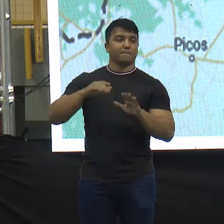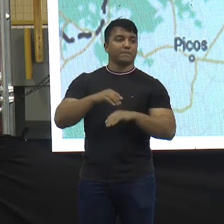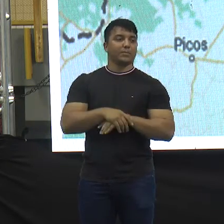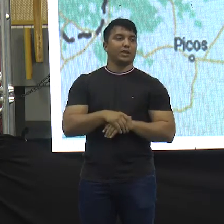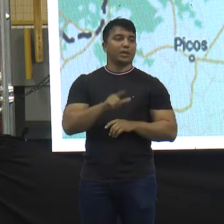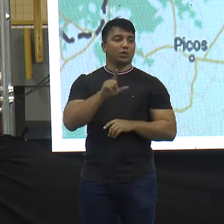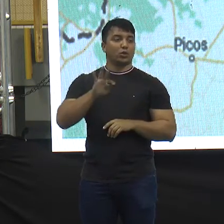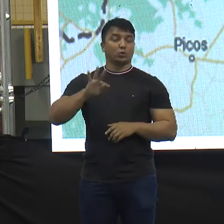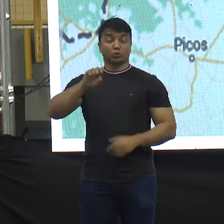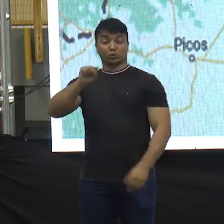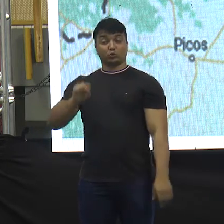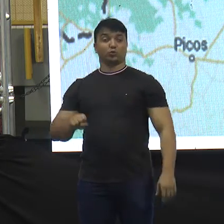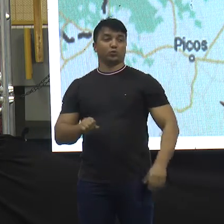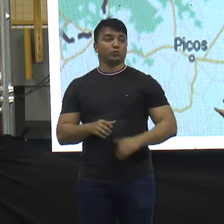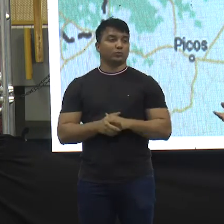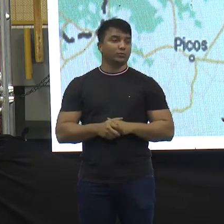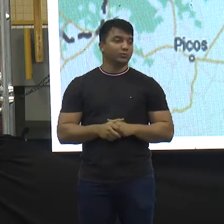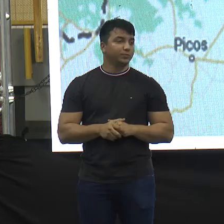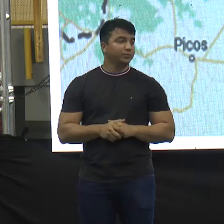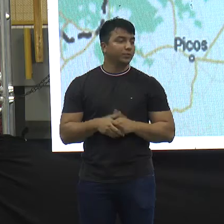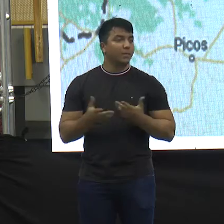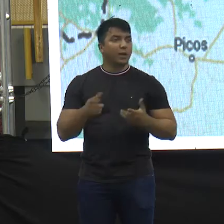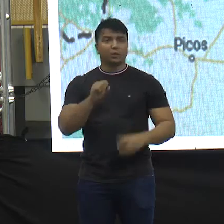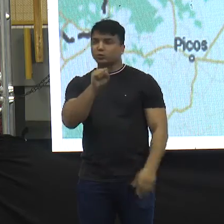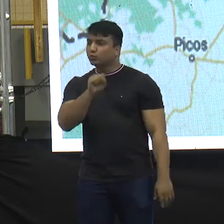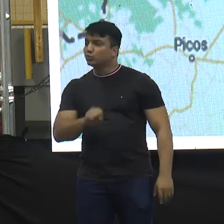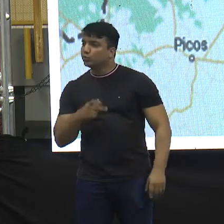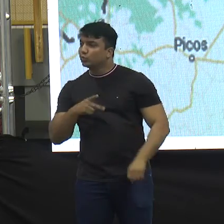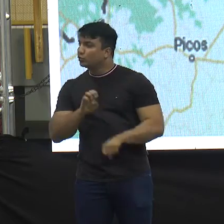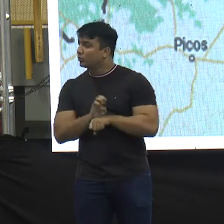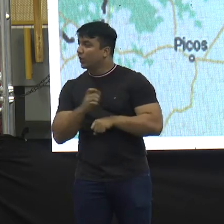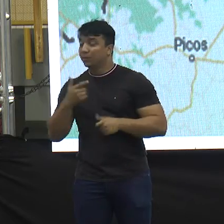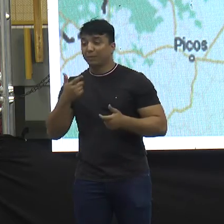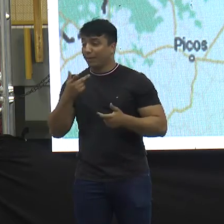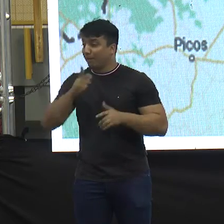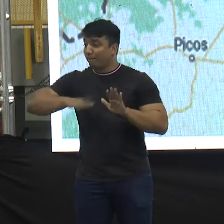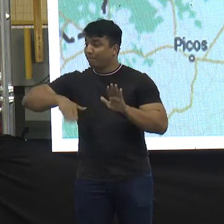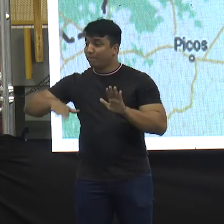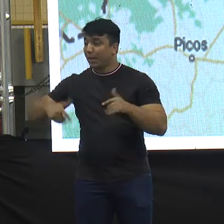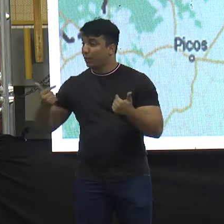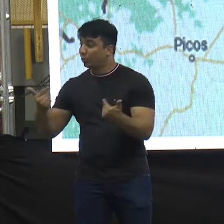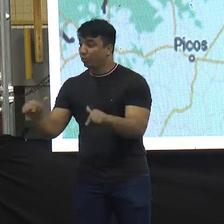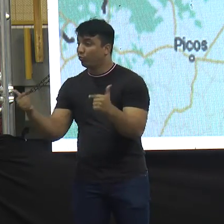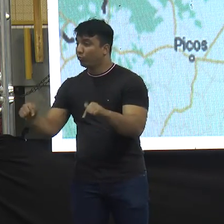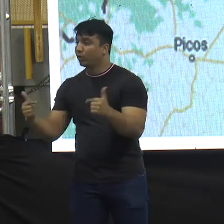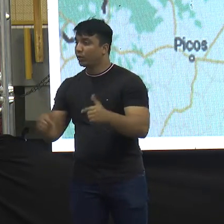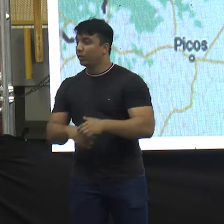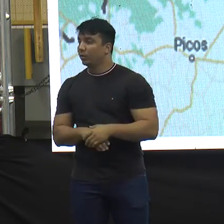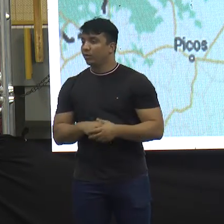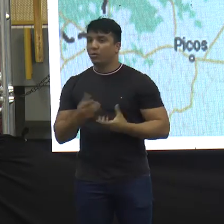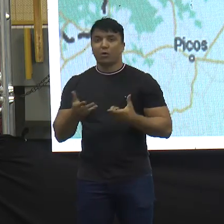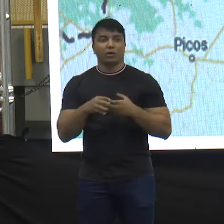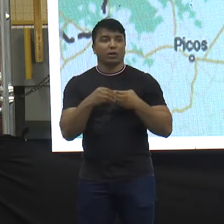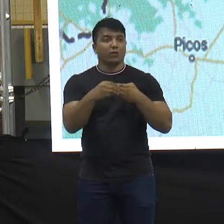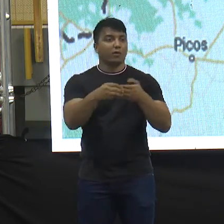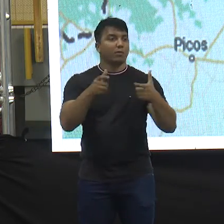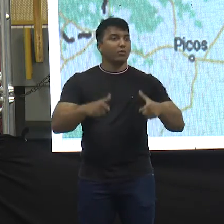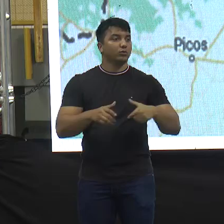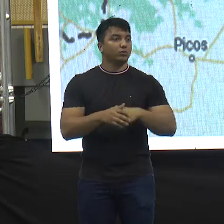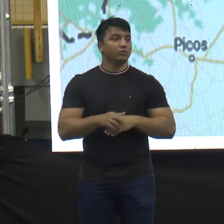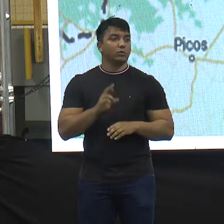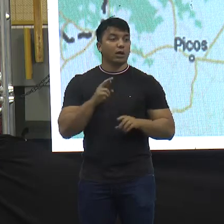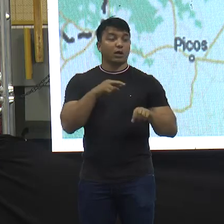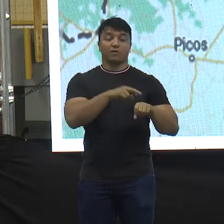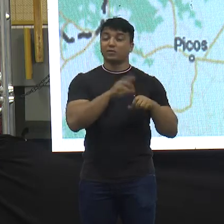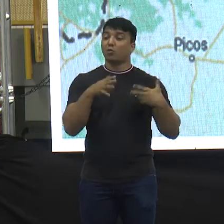litoral sul. Só que no sul do estado não tem praia. Por onde é que eu vou levar essa mulher? Referencial